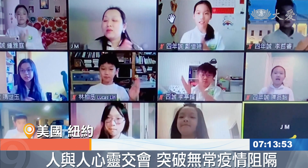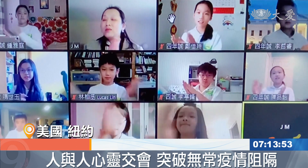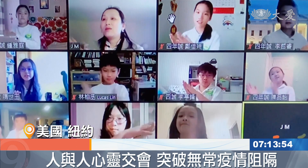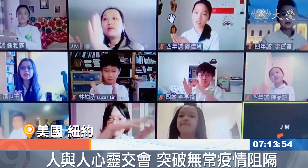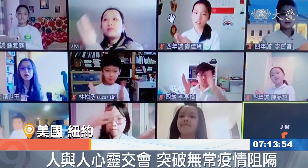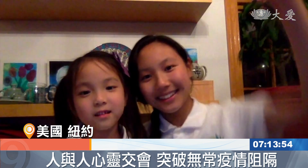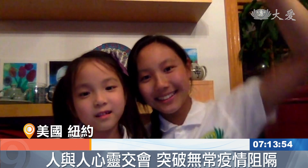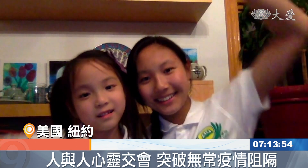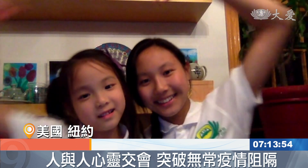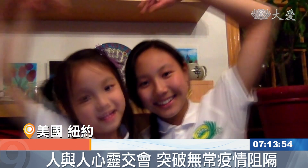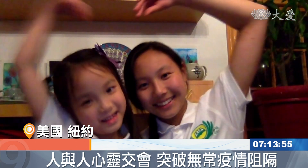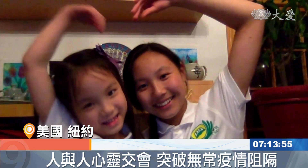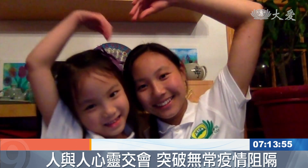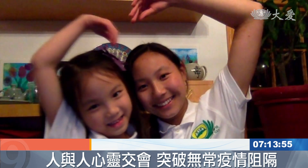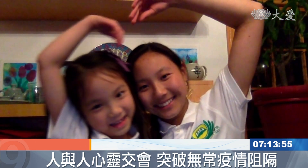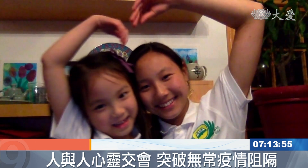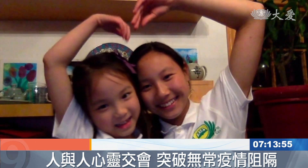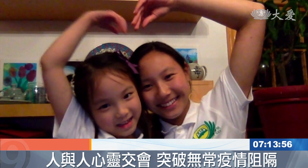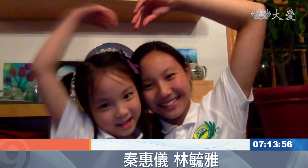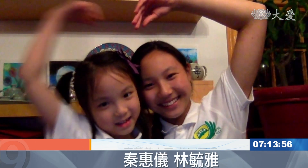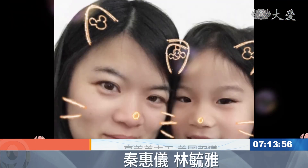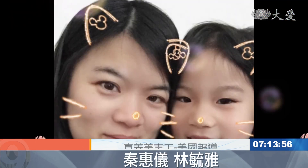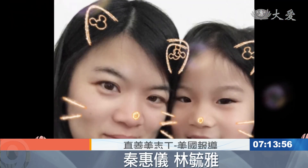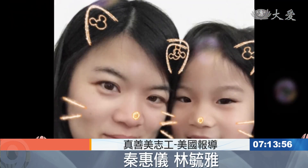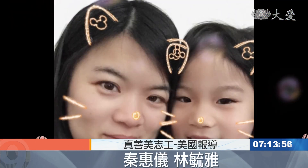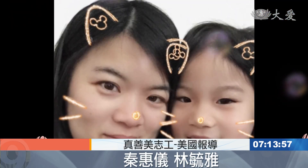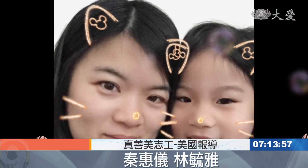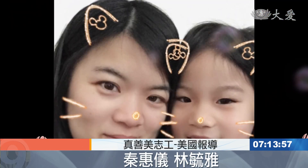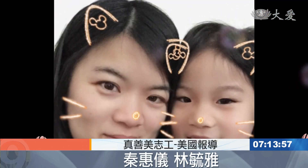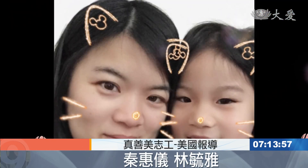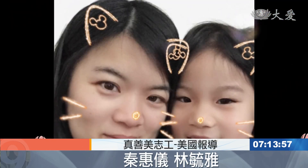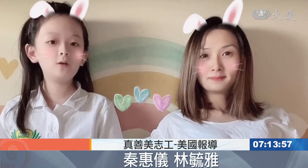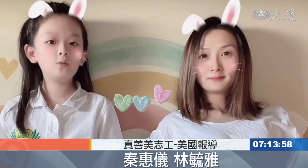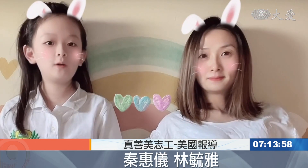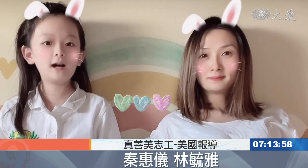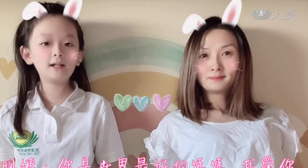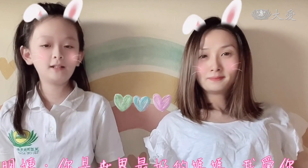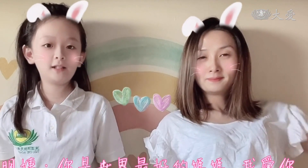人与人的感情。大爱新闻，真善美志工秦慧仪、林玉雅，美国报道。